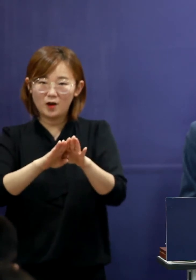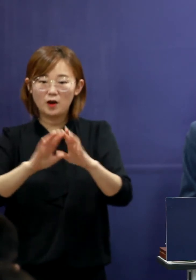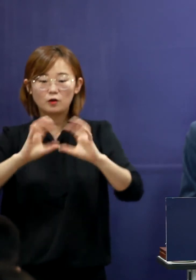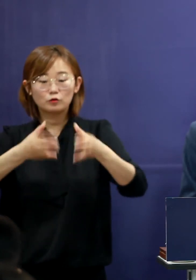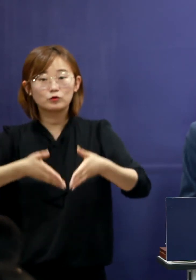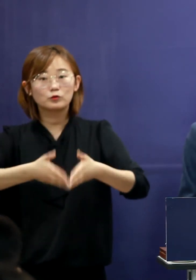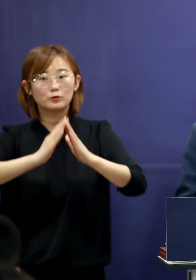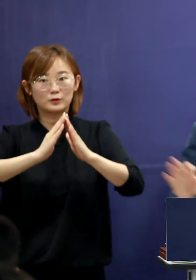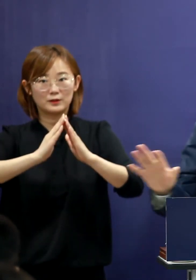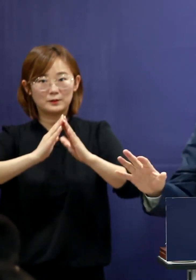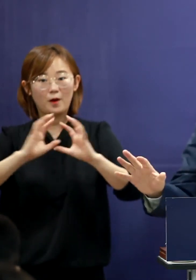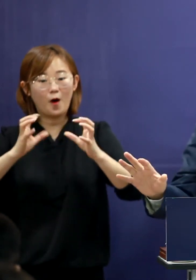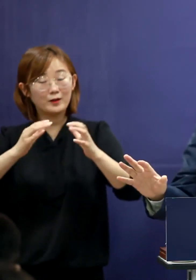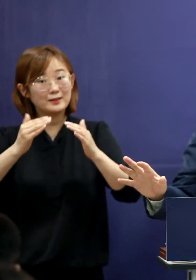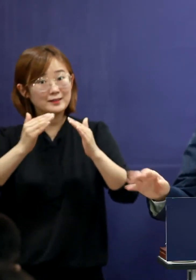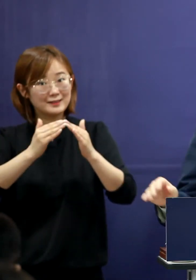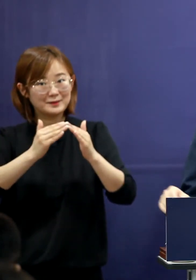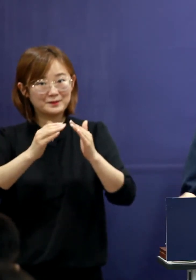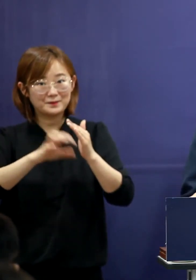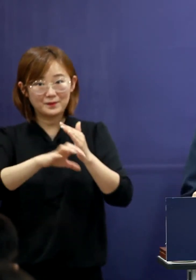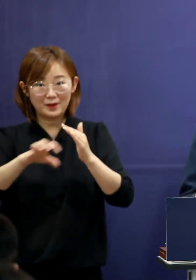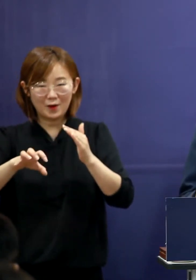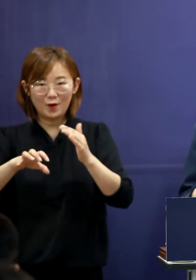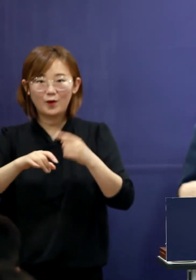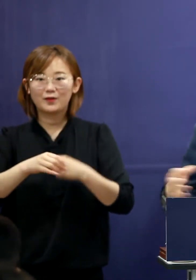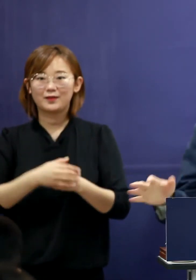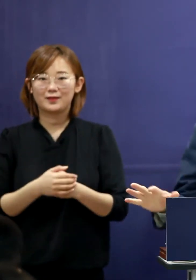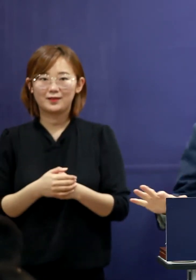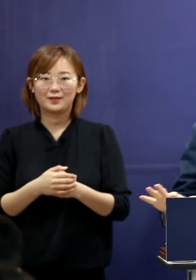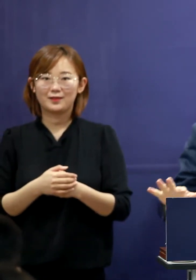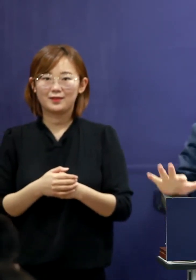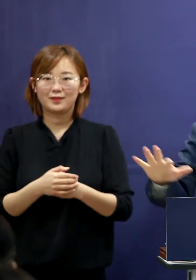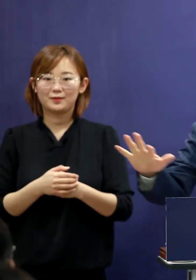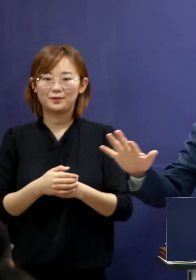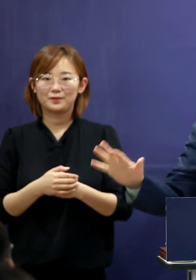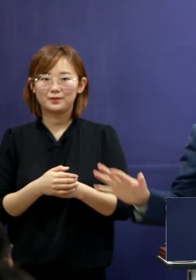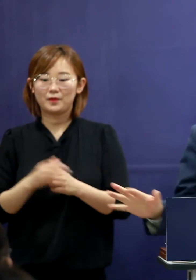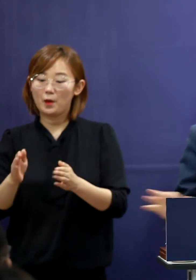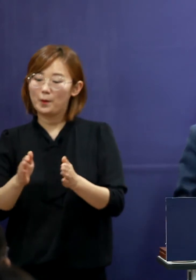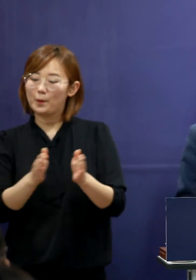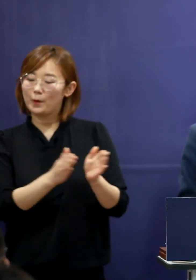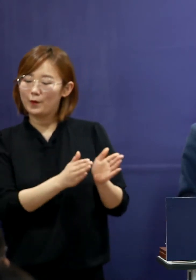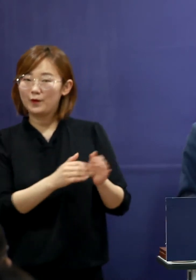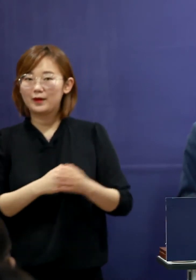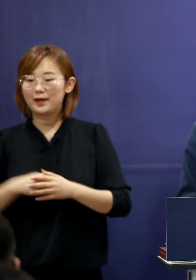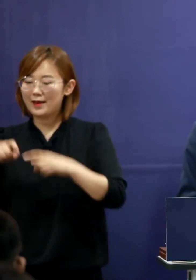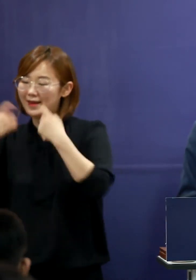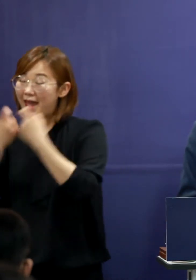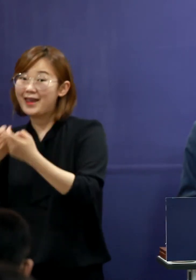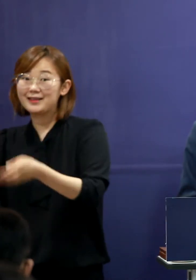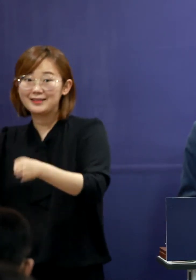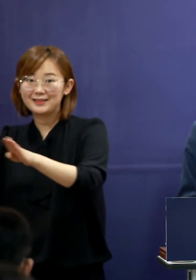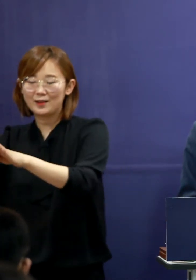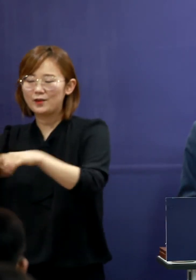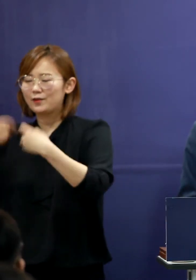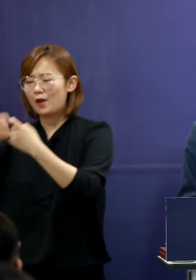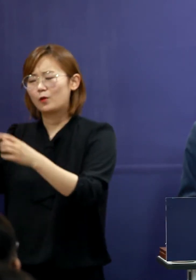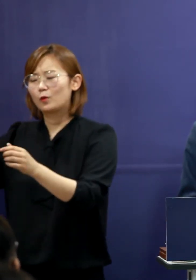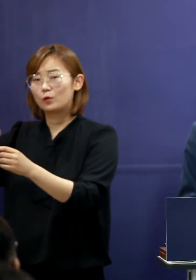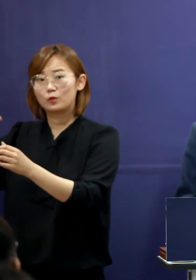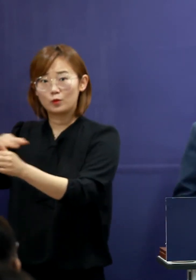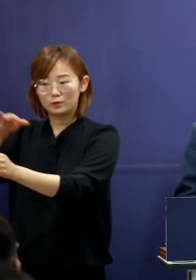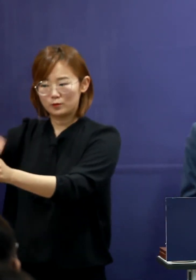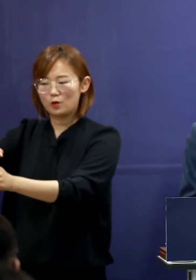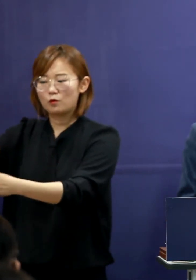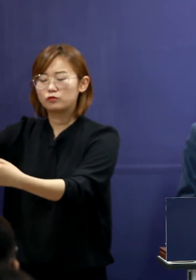원래 원칙적으로 이제 민간 시설은 정부 지원을 받아가지고 민간 시설이 운영을 하는 것이고 또 국공립 시설은